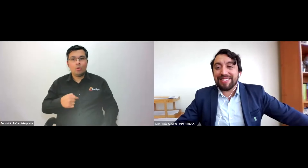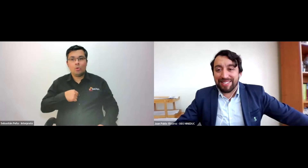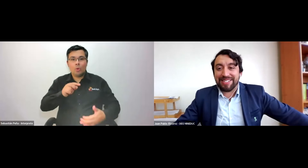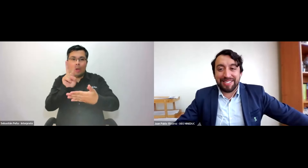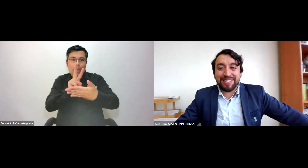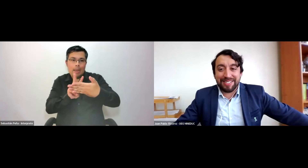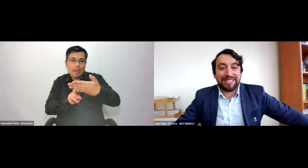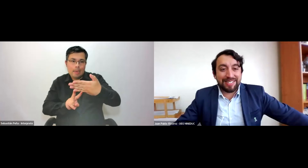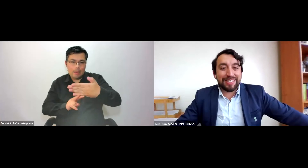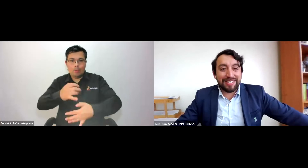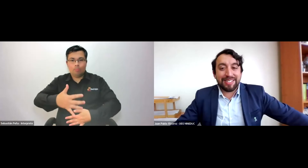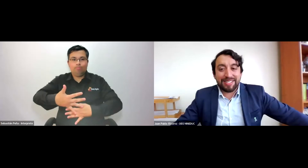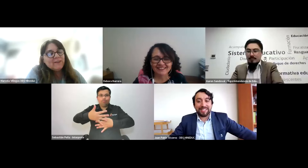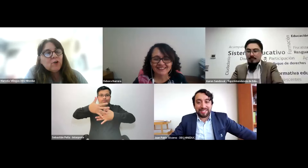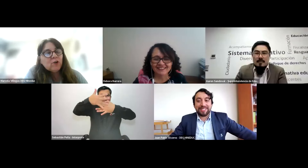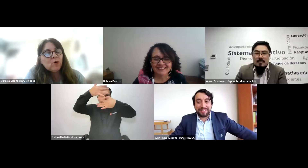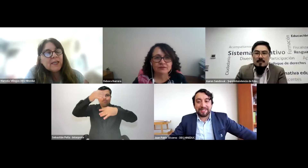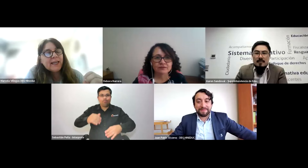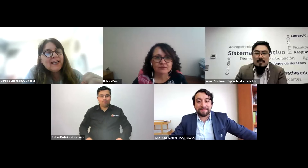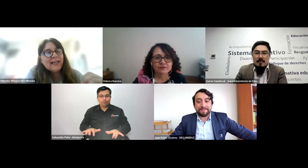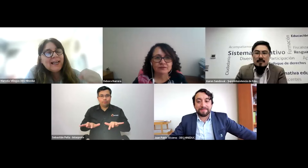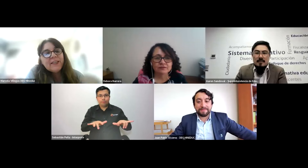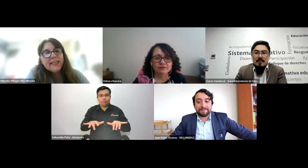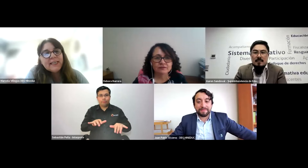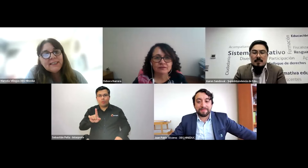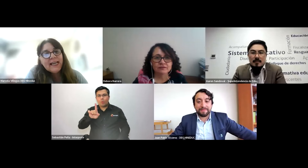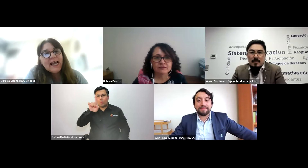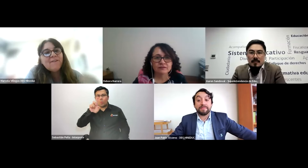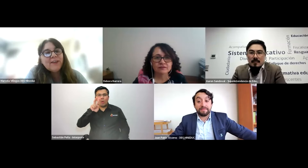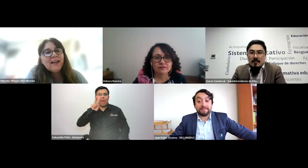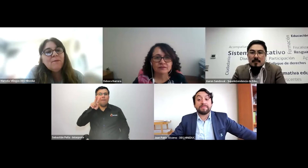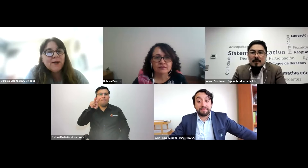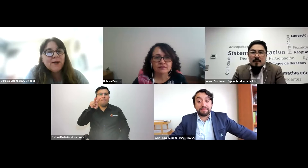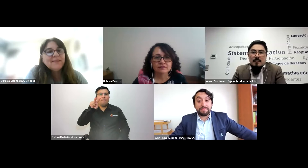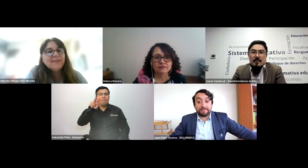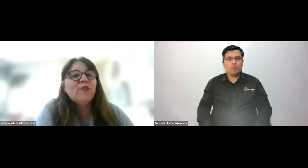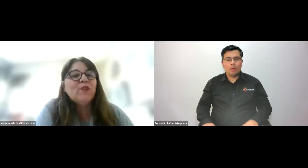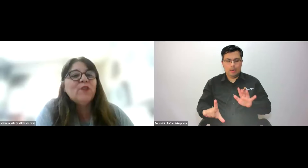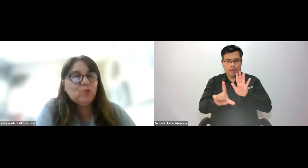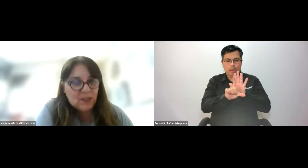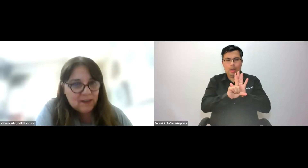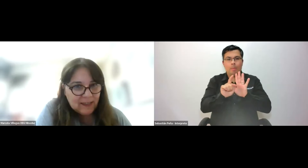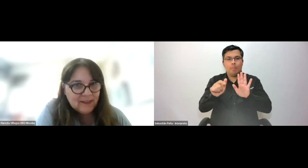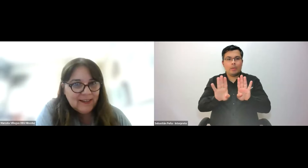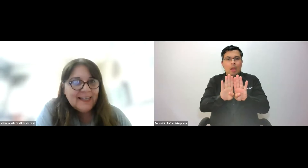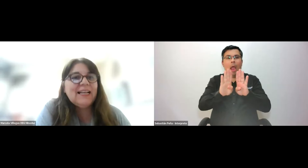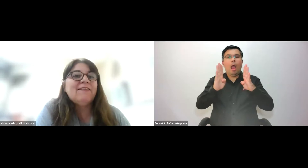Juan Pablo, y hay una visión de como que la ley viniese a abrir las puertas a estudiantes autistas. Y la verdad